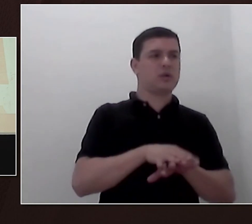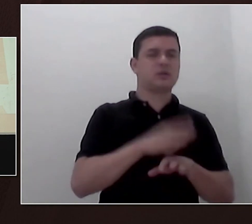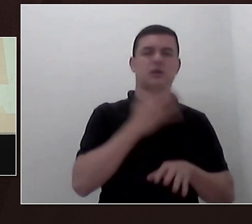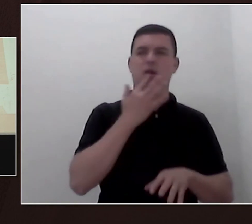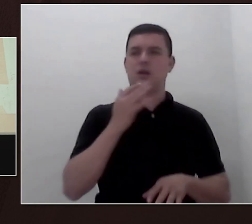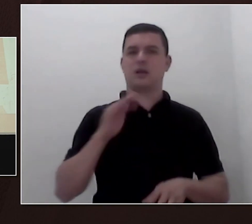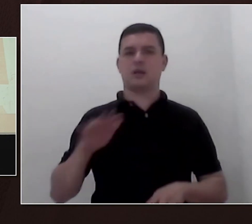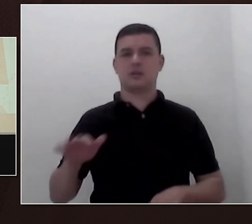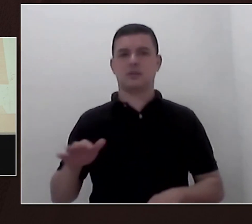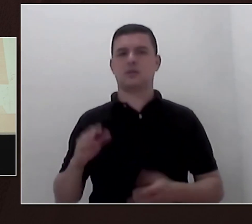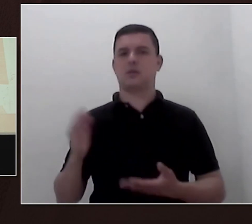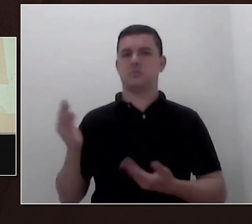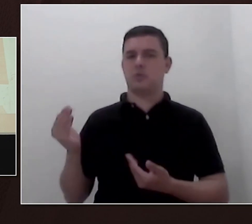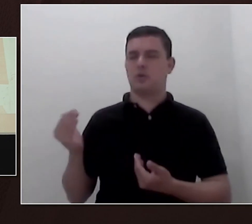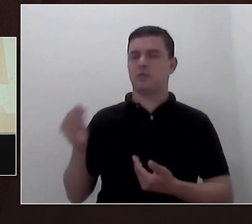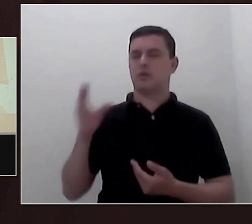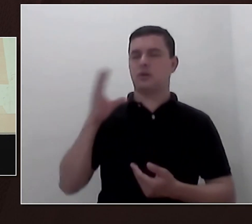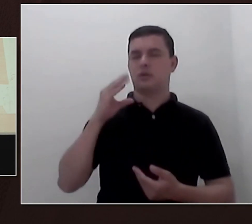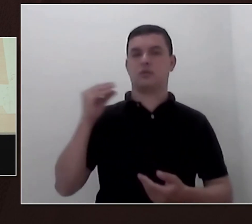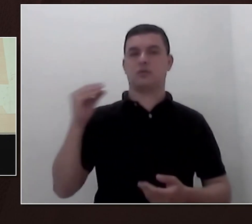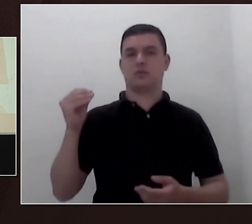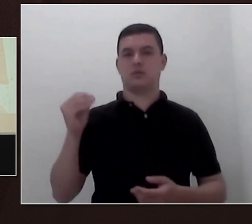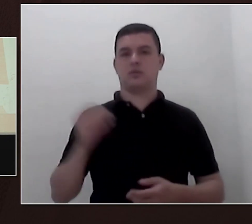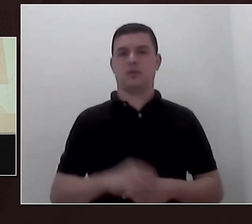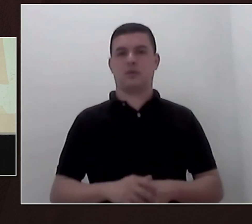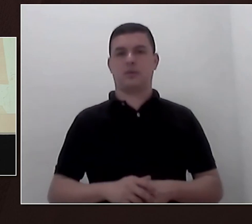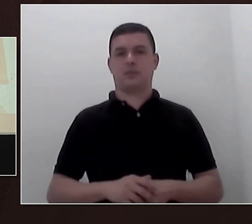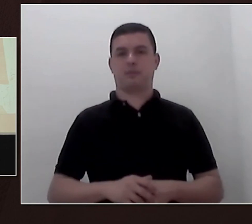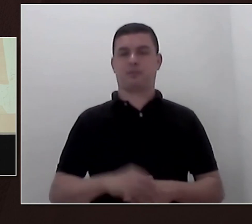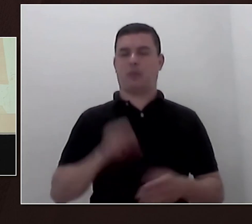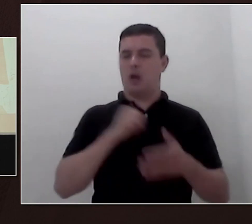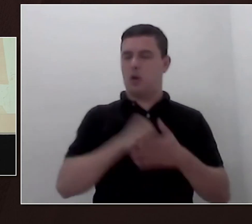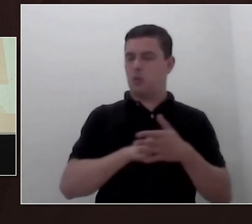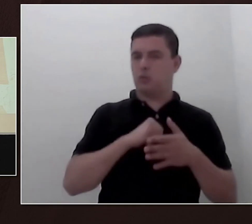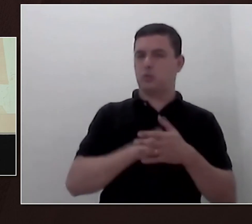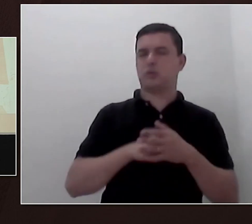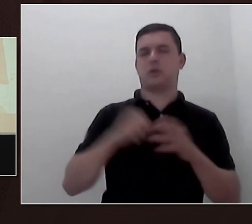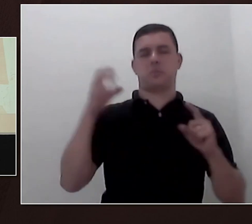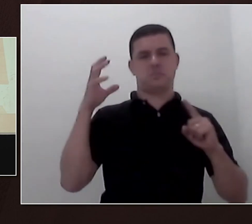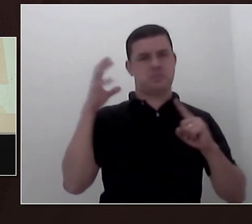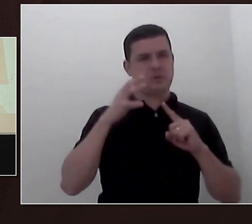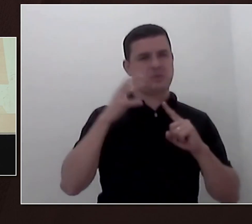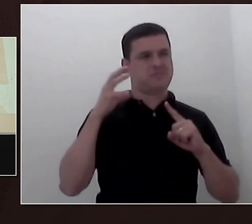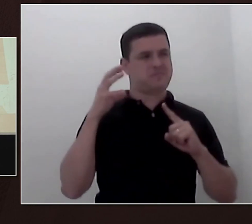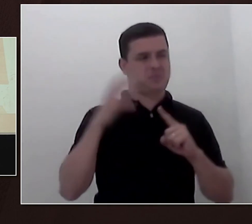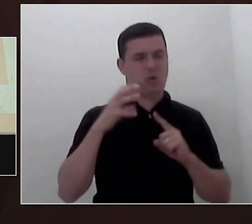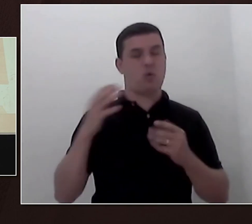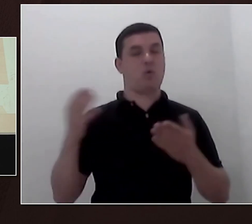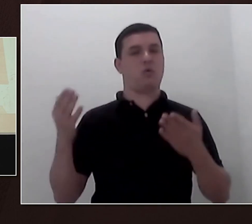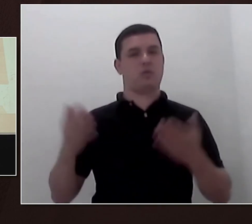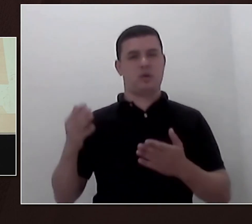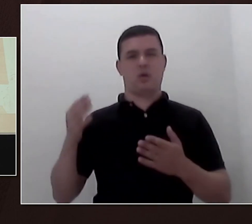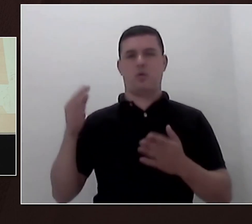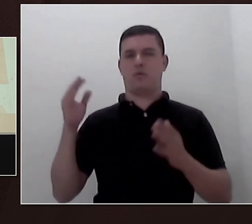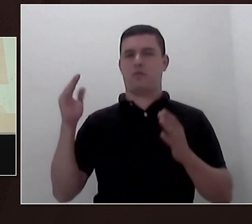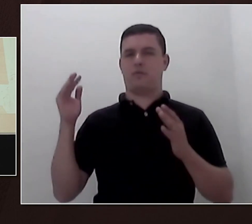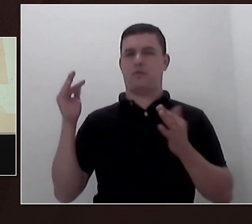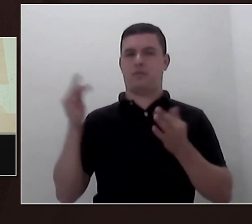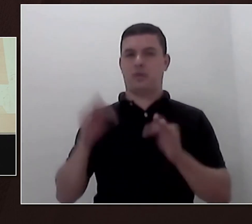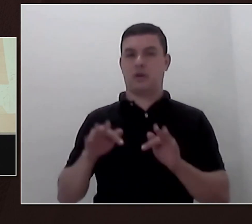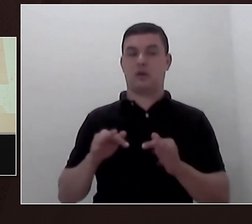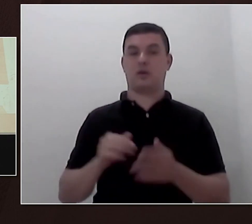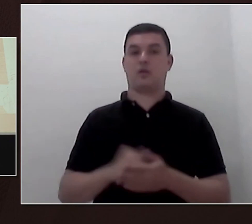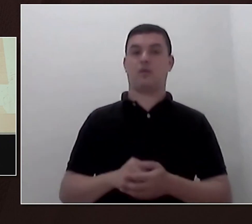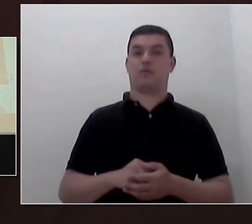irmãos. E a batalha será muito forte. E nós vamos vencer. E no fim, nós vamos nos casar com